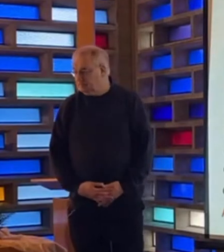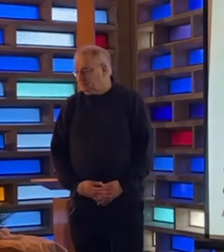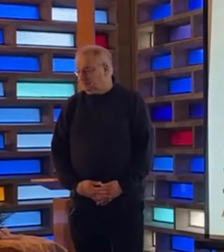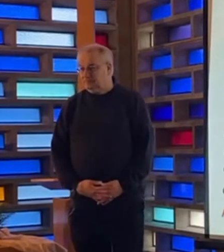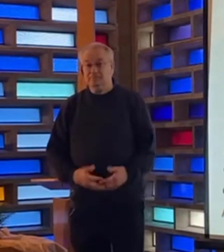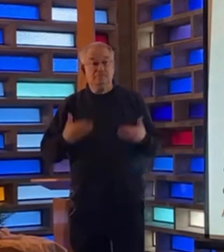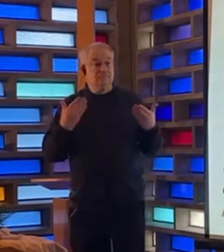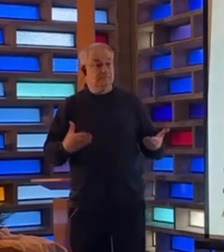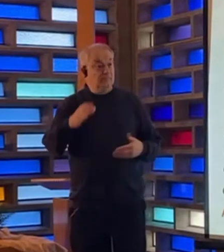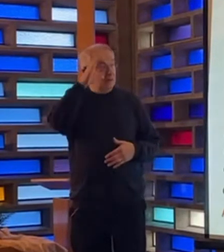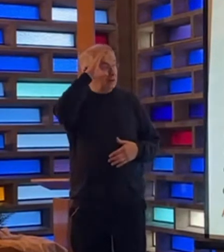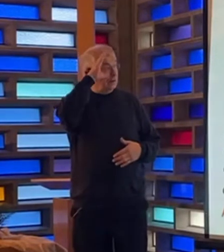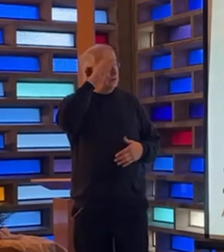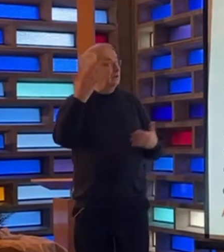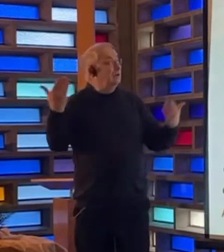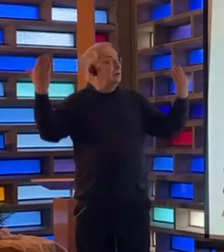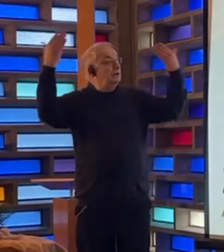Nous écoutons Nuit lumineuse.